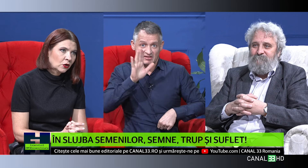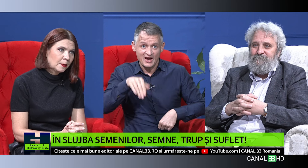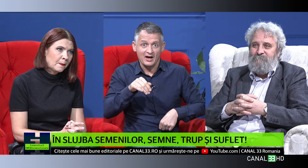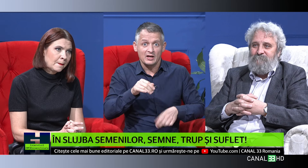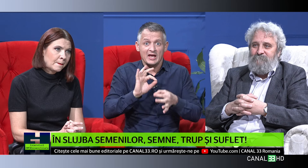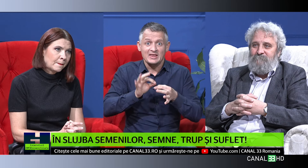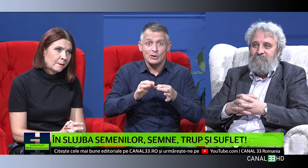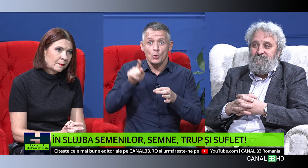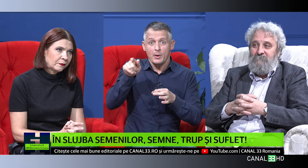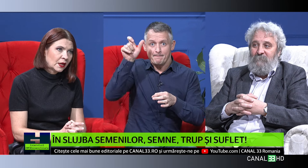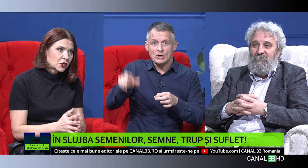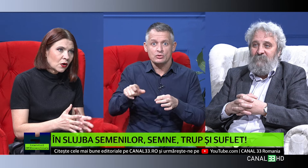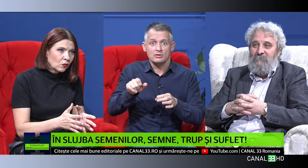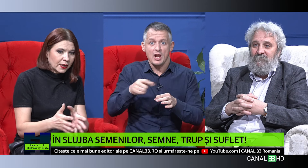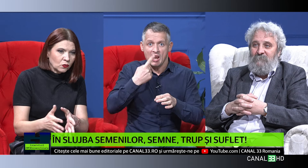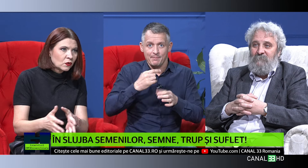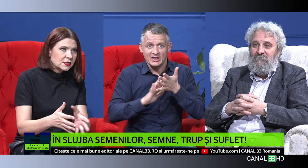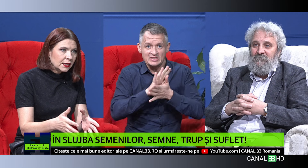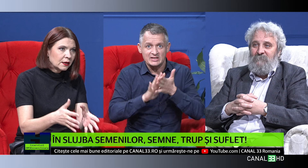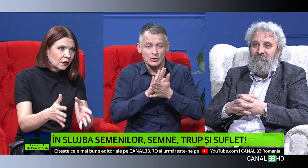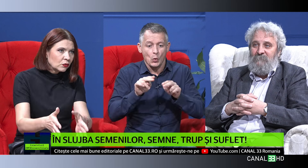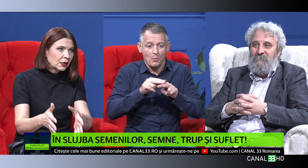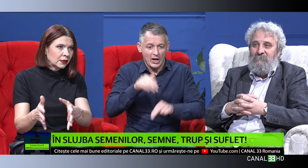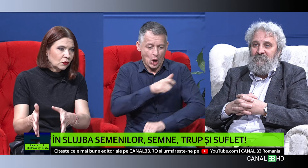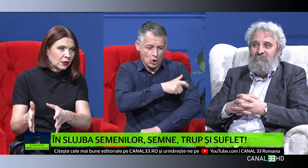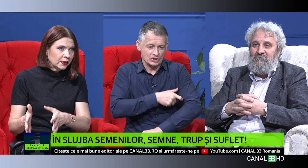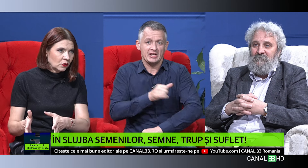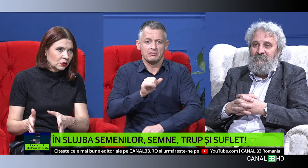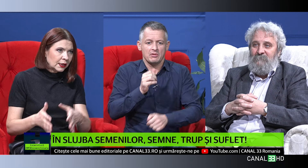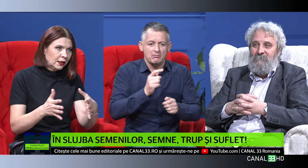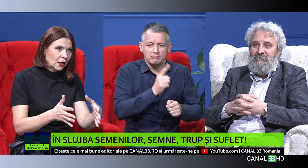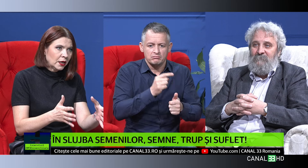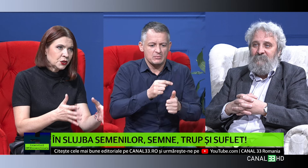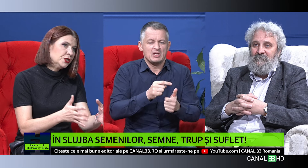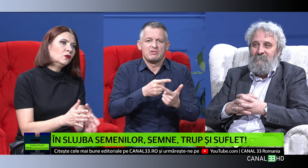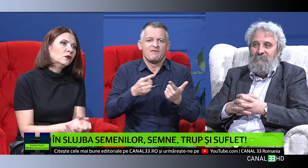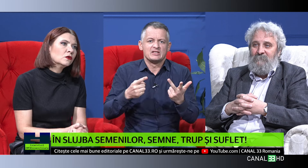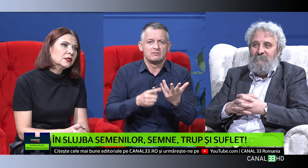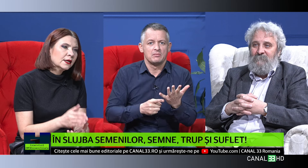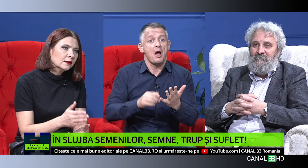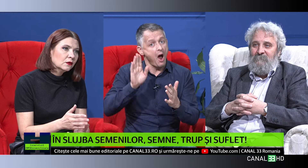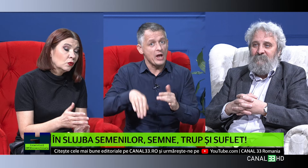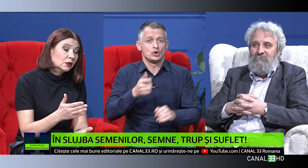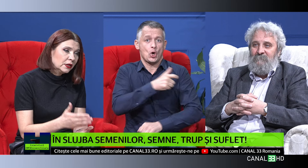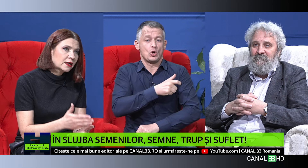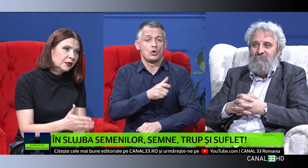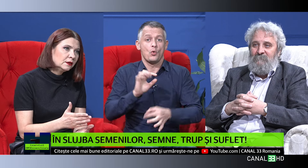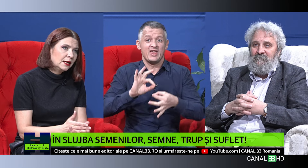semnelor? Așa cum are un consilier de cutare, de cutare, de cutare, are și un consilier, un interpret de